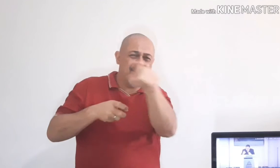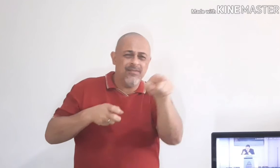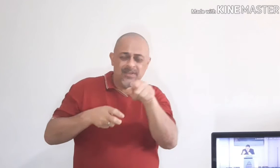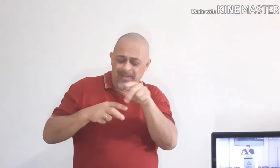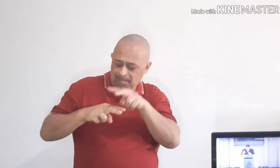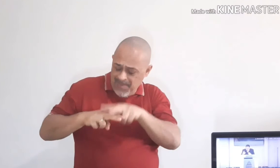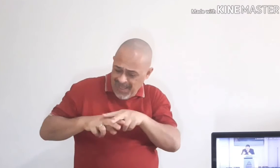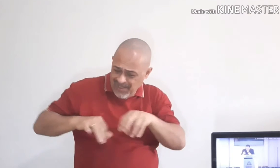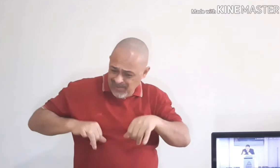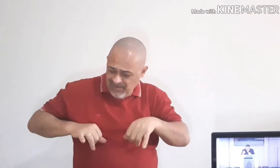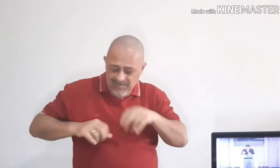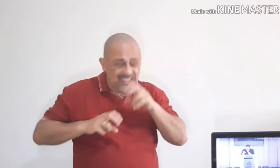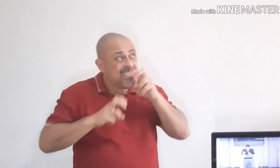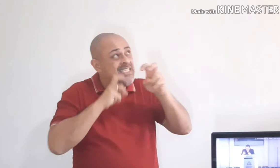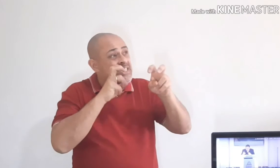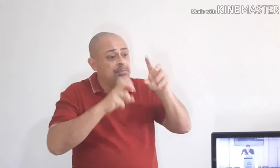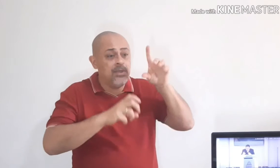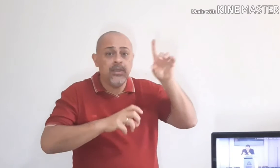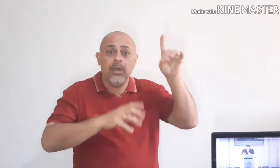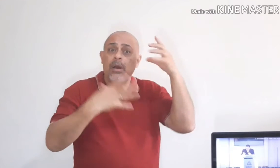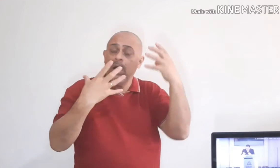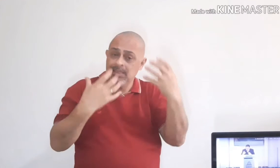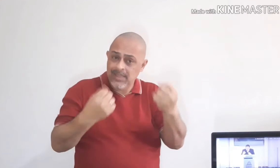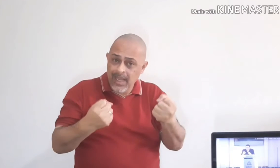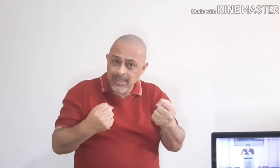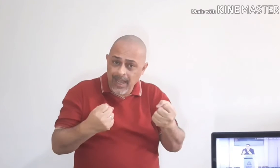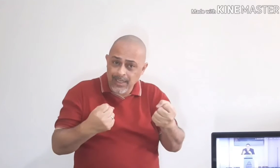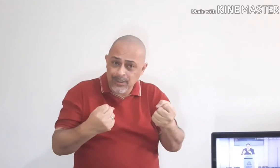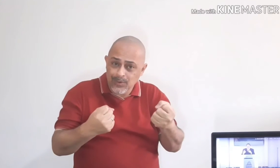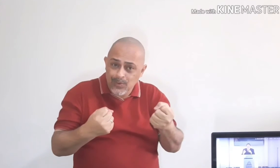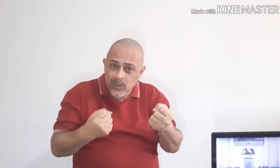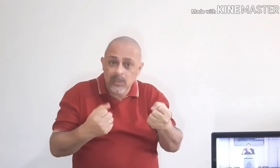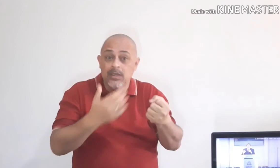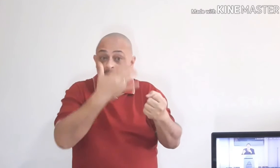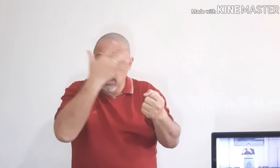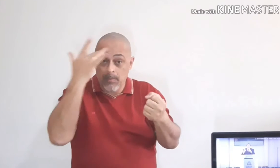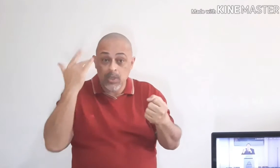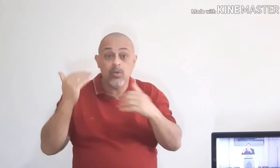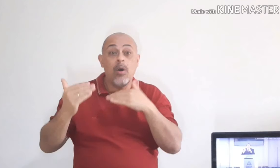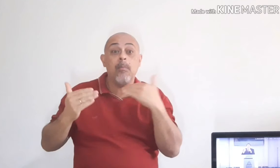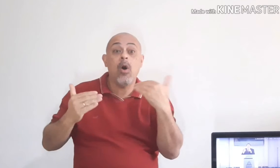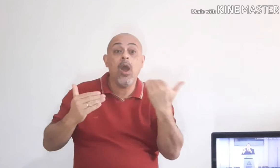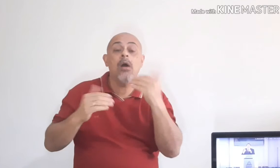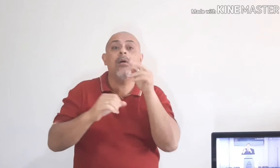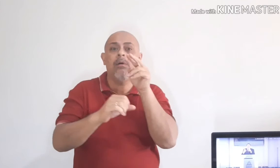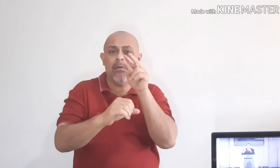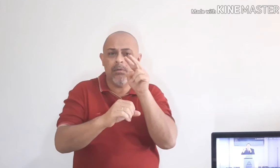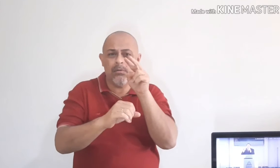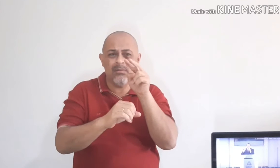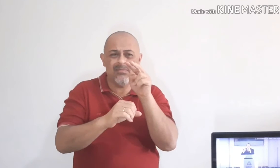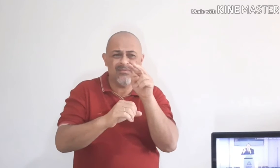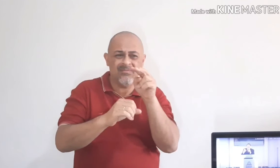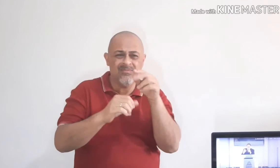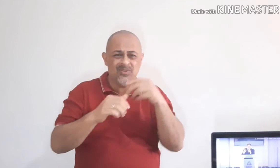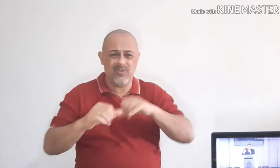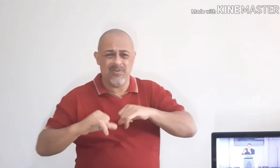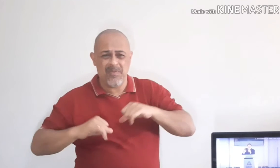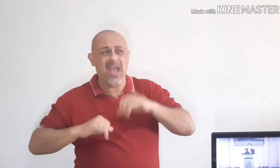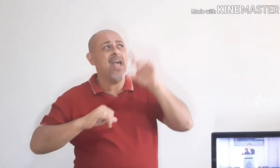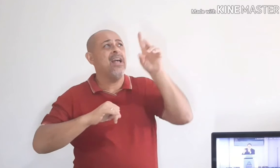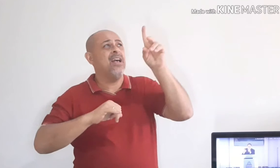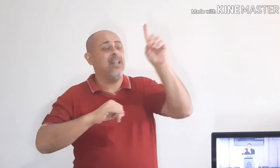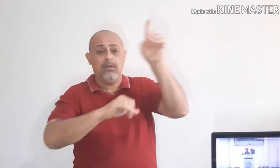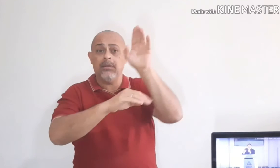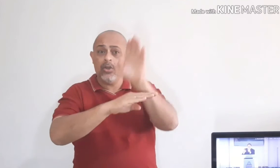cativos e libertar os condenados à morte. Isso tem tudo a ver com o